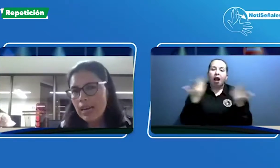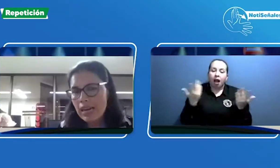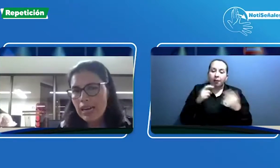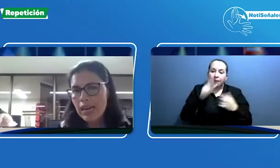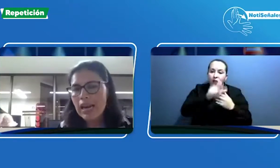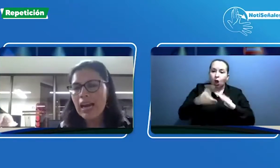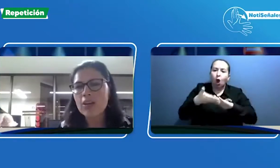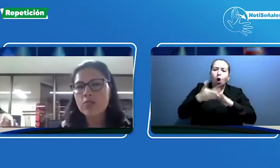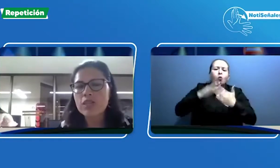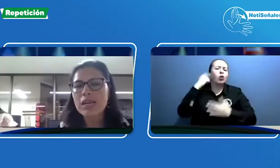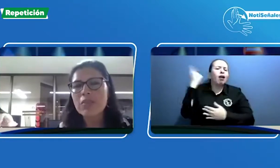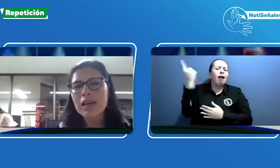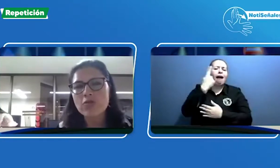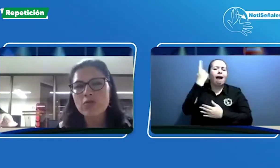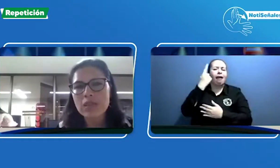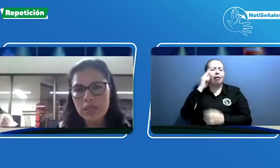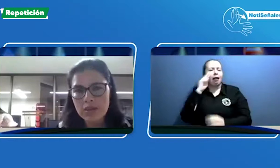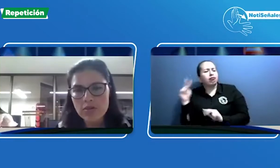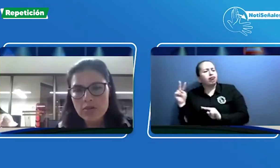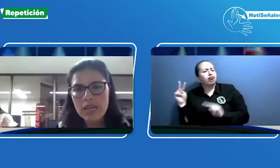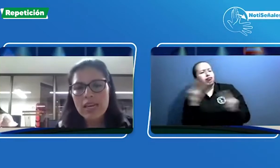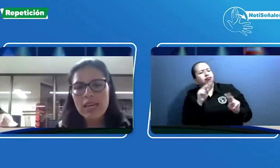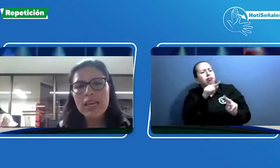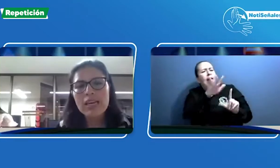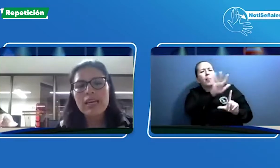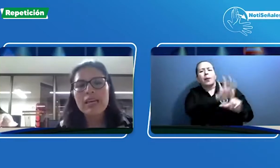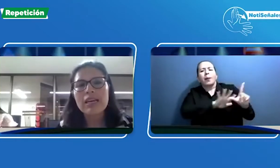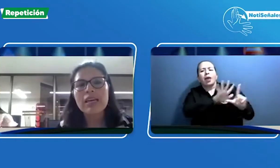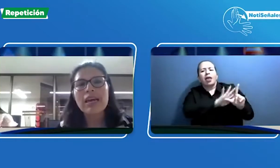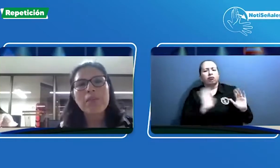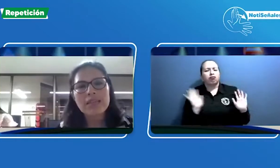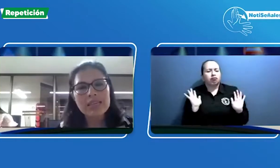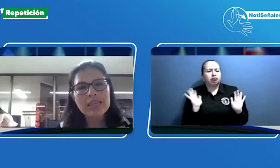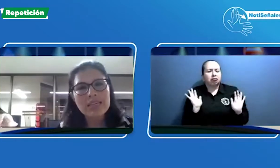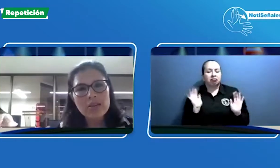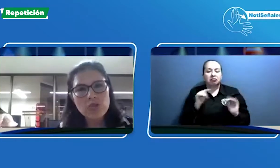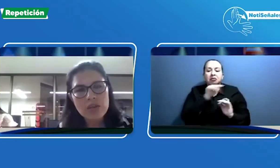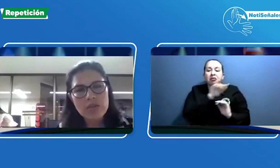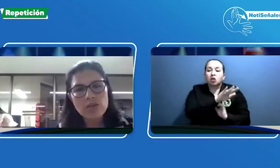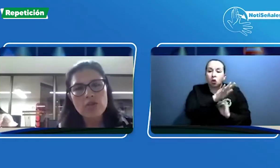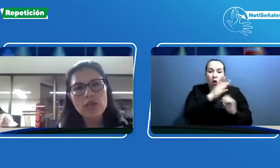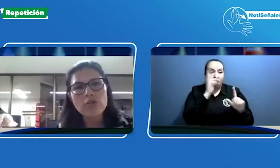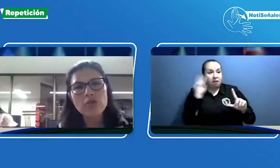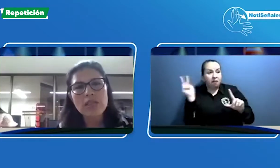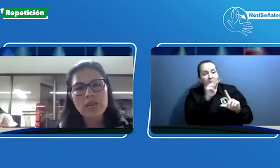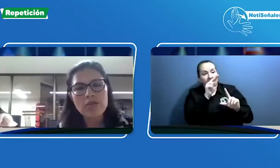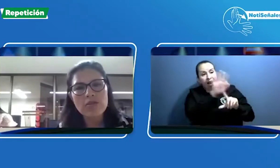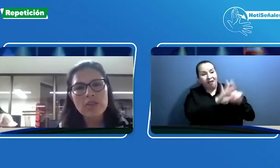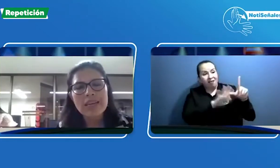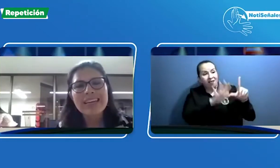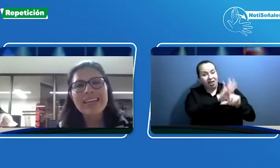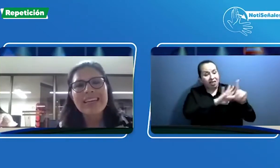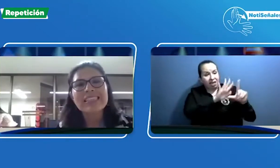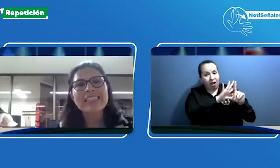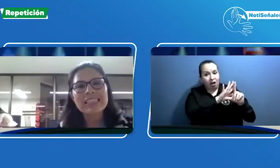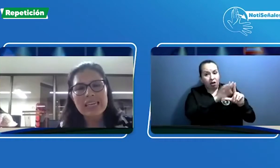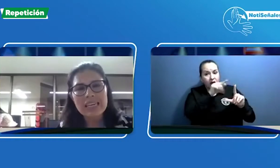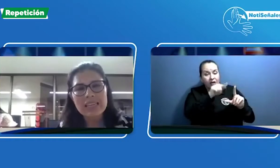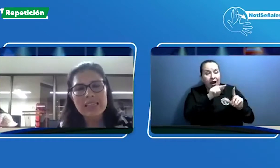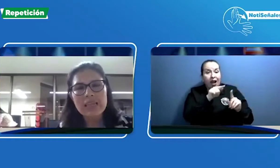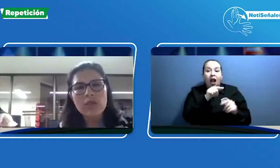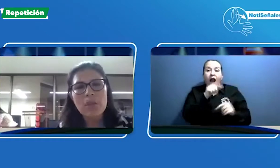comunidad en general a que observe los videos, y que a partir de esa observación de los videos, quienes